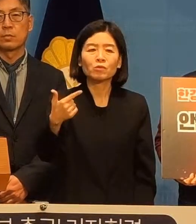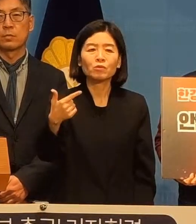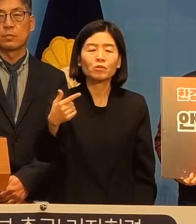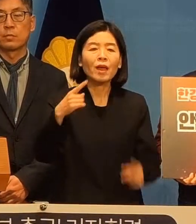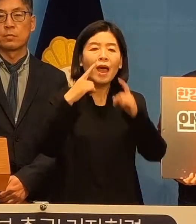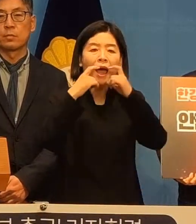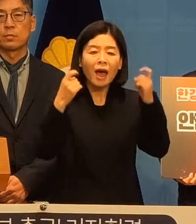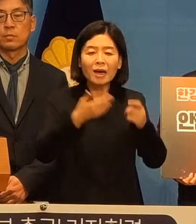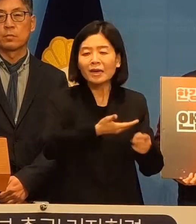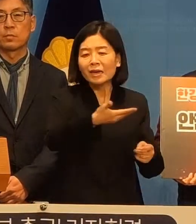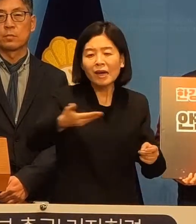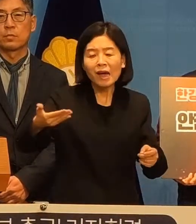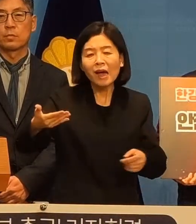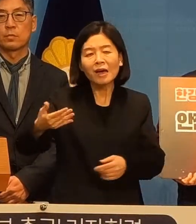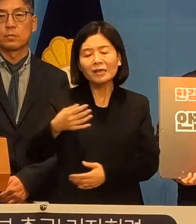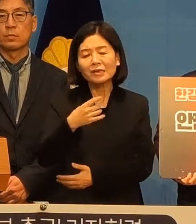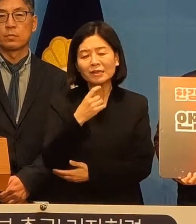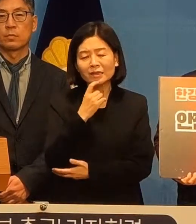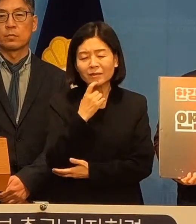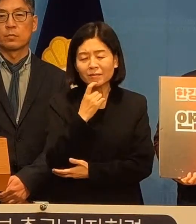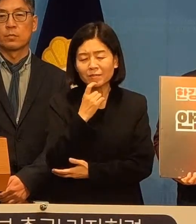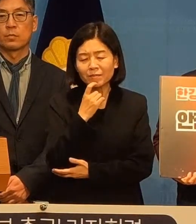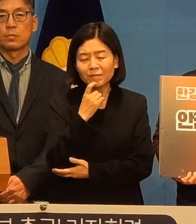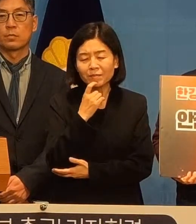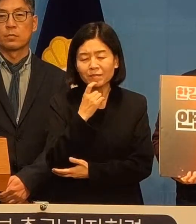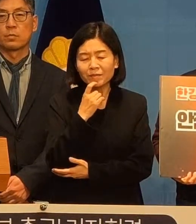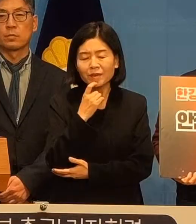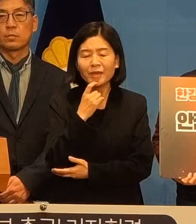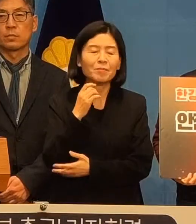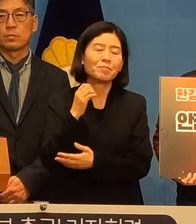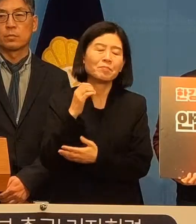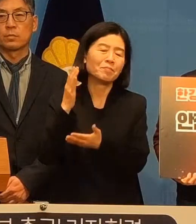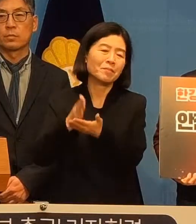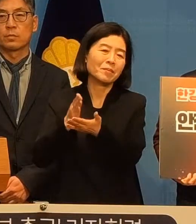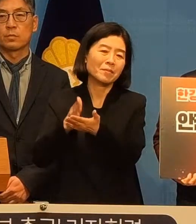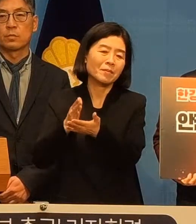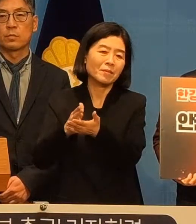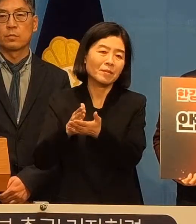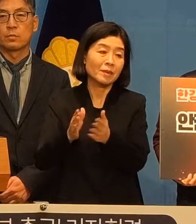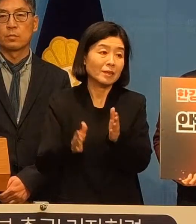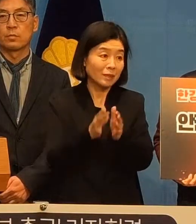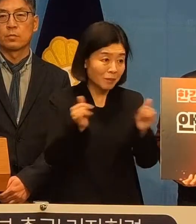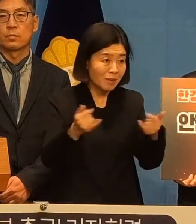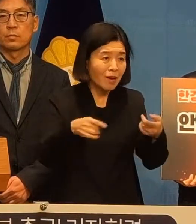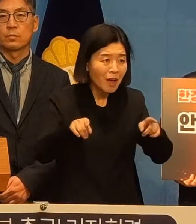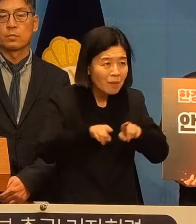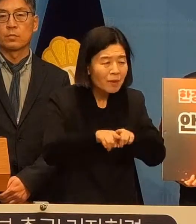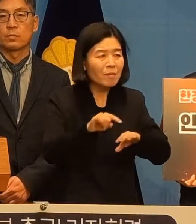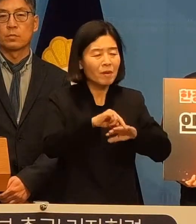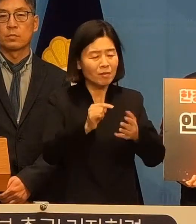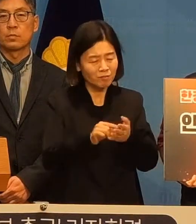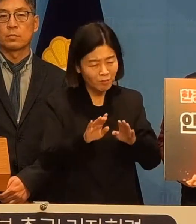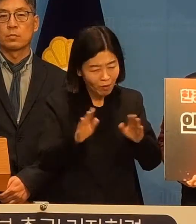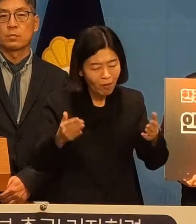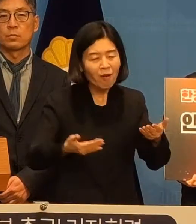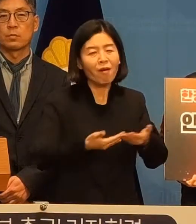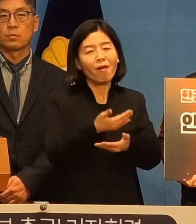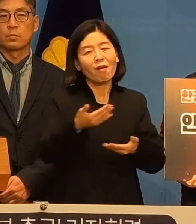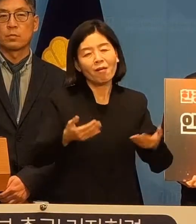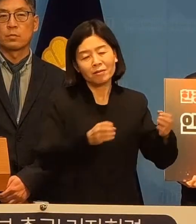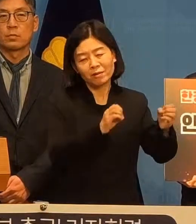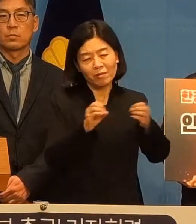집착증을 즉각 버리라. 그리고 시민들과 가슴을 터놓고 대화를 하자. 시민의